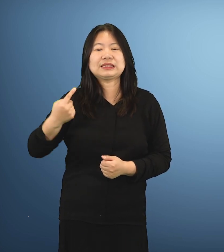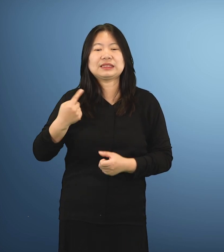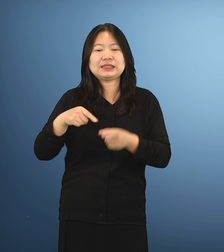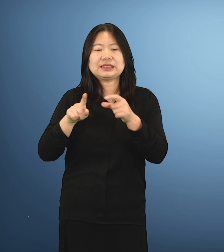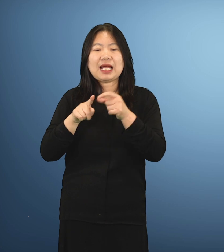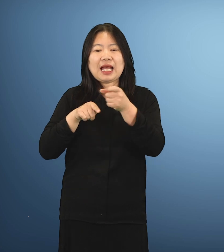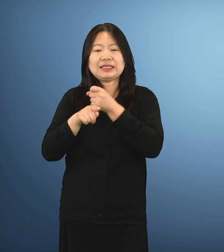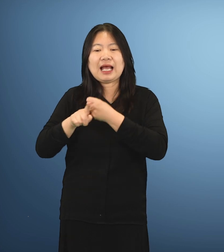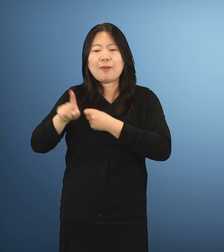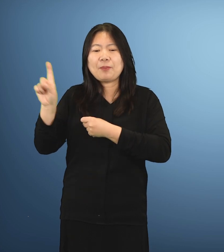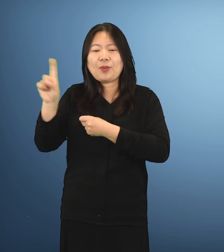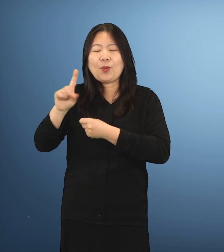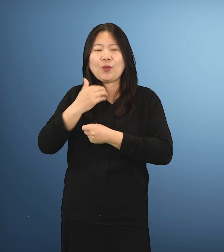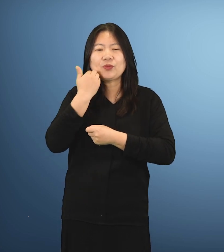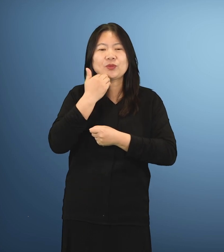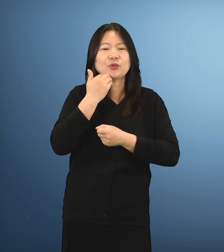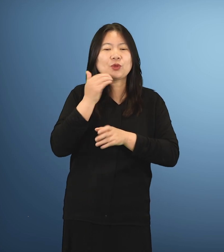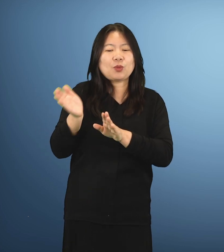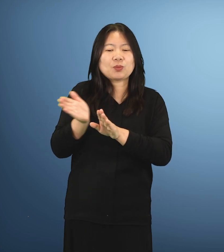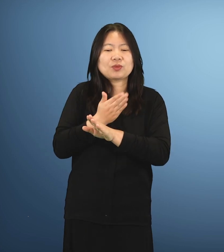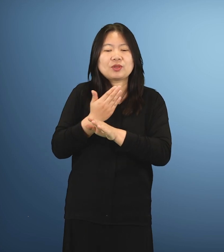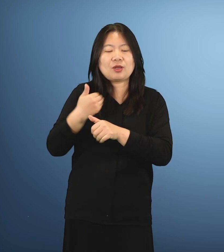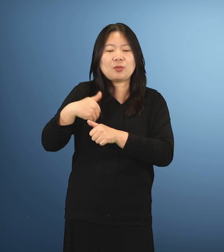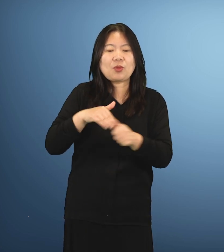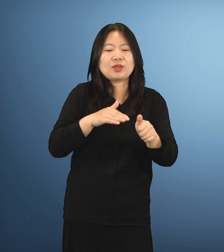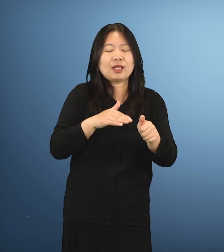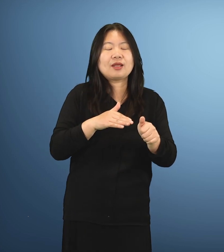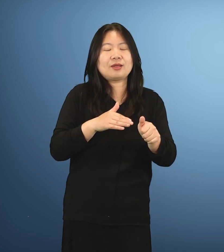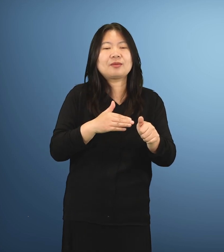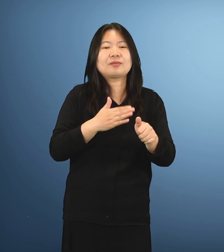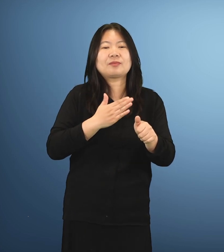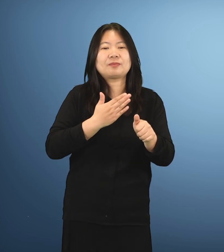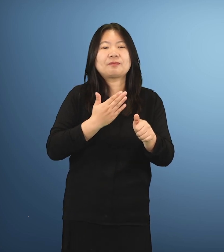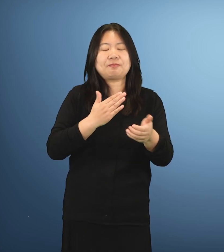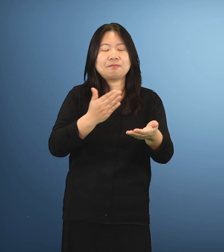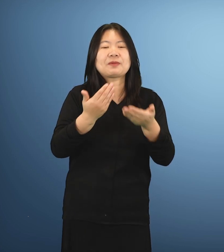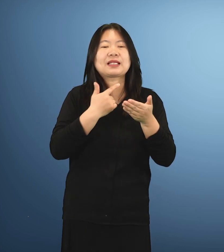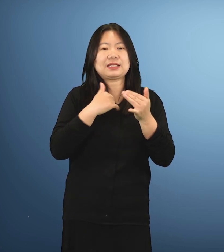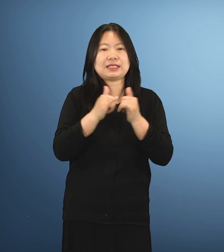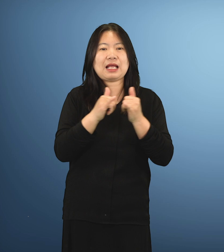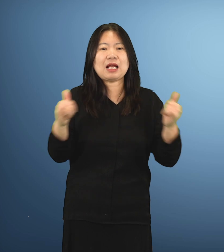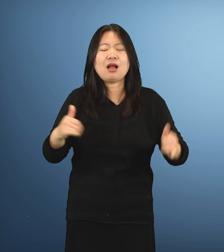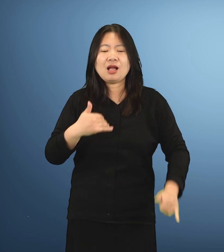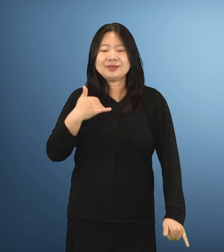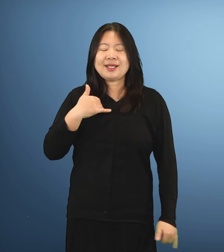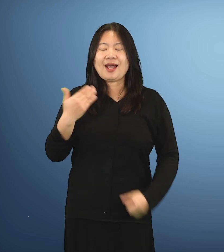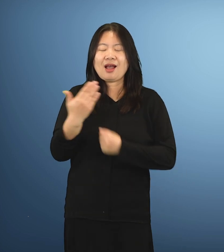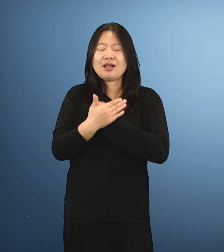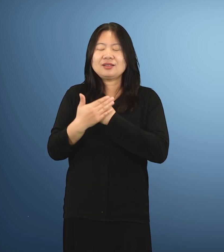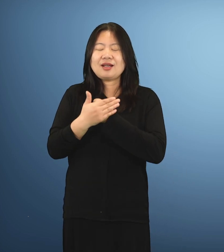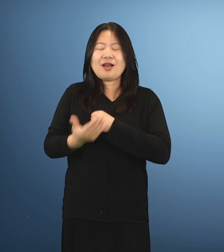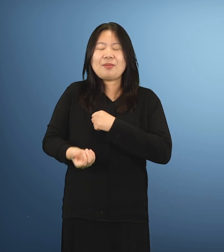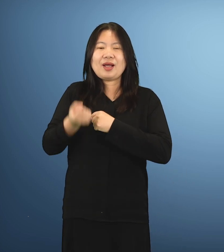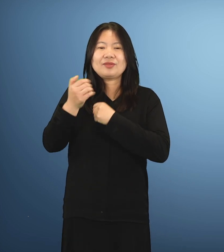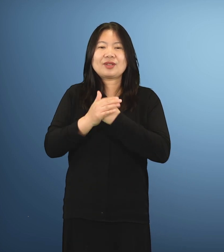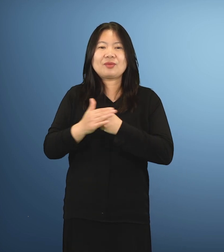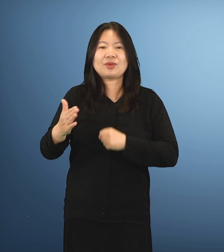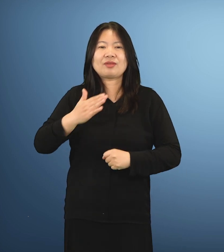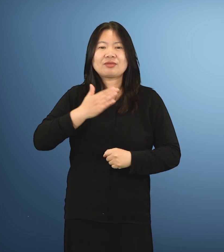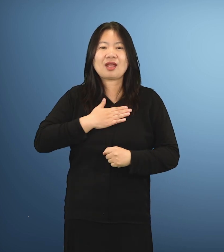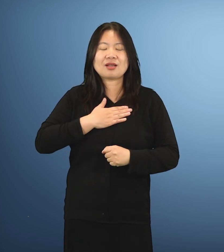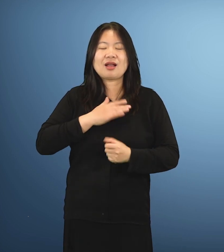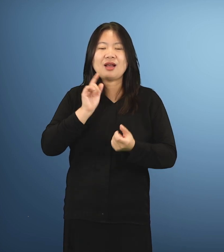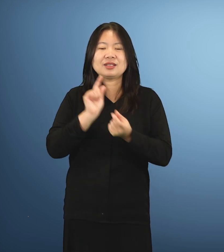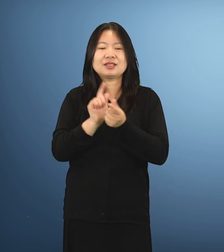누구로부터 보냄을 받은 자라는 뜻이에요. 자기가 막 은혜 받아가지고 자기가